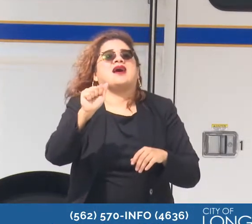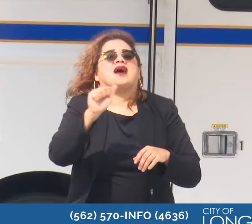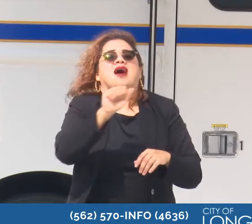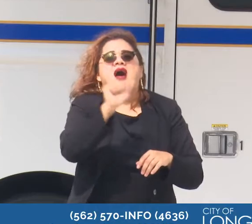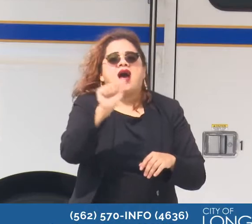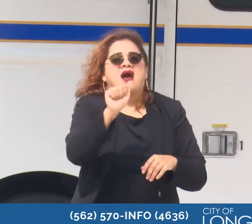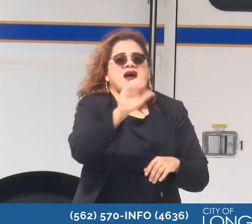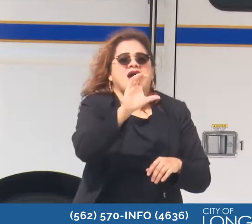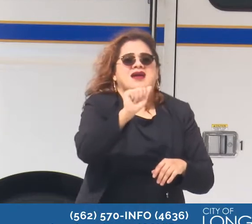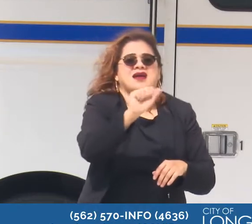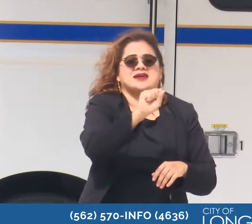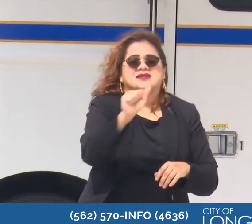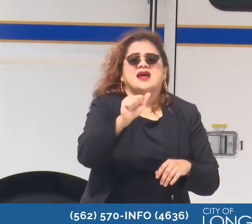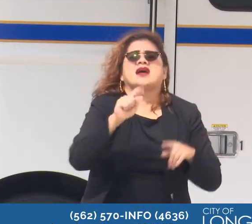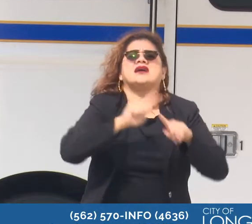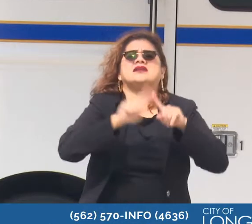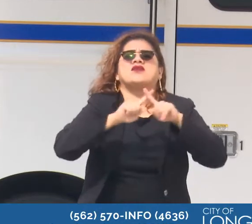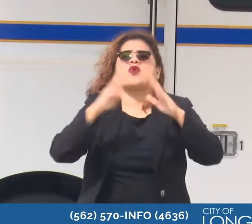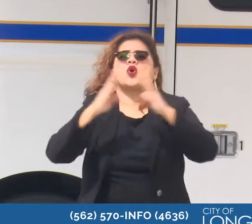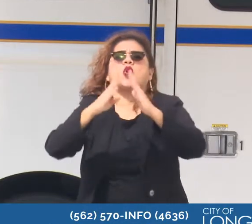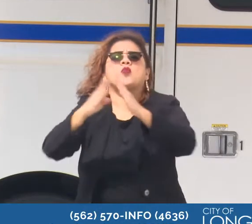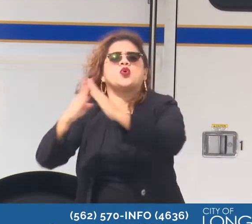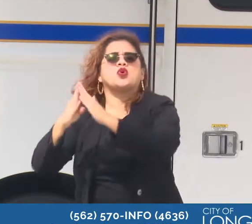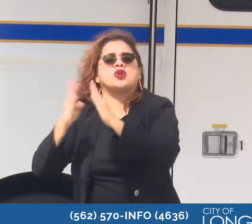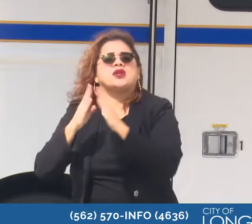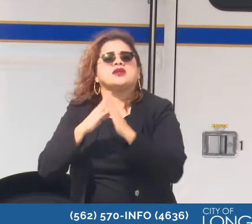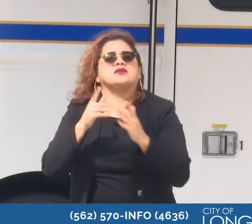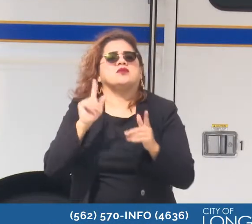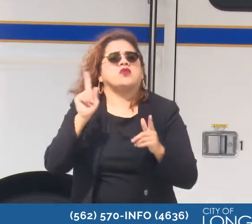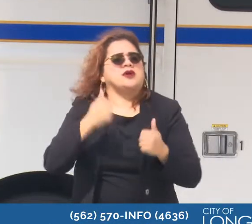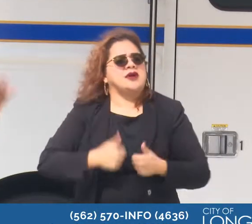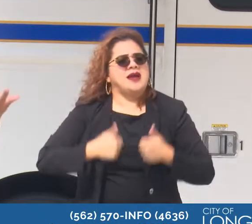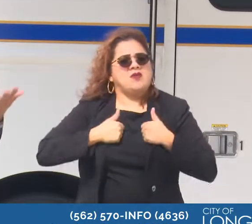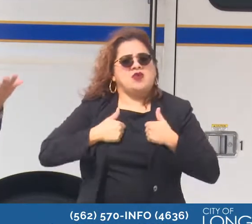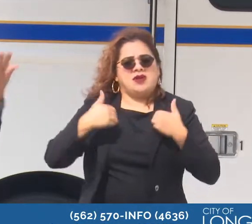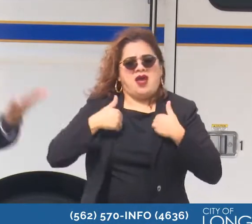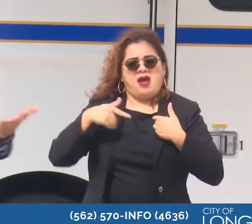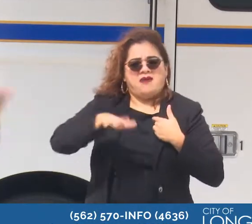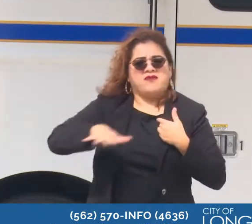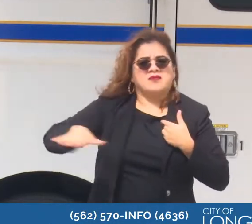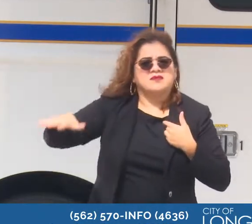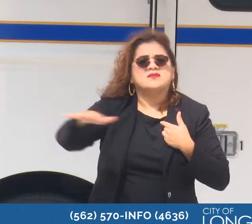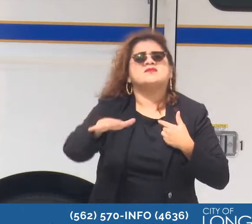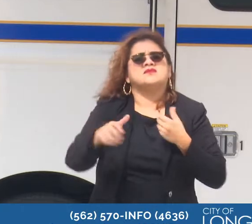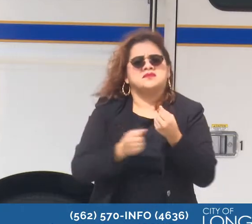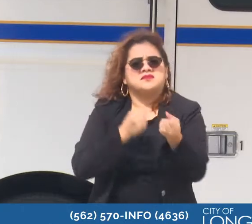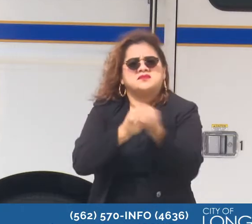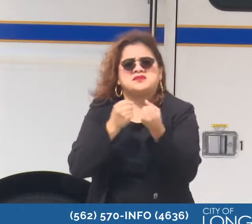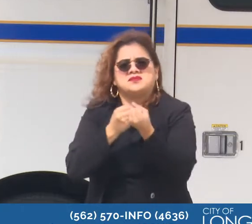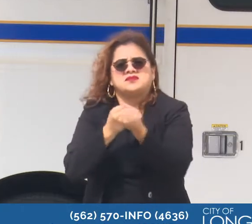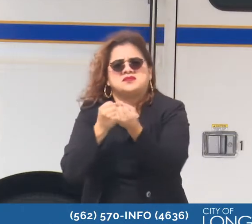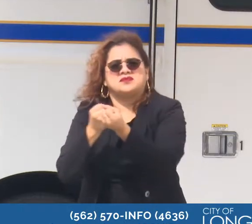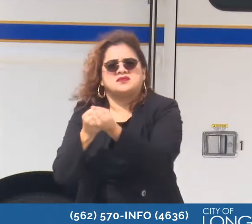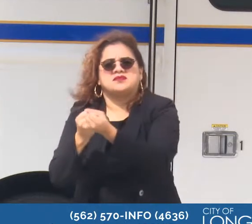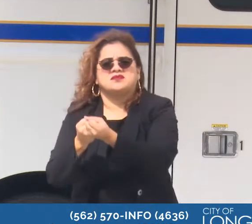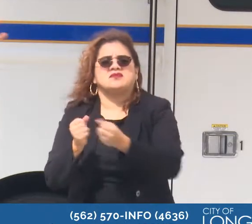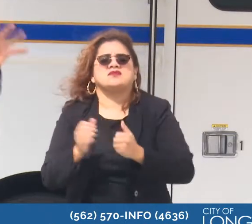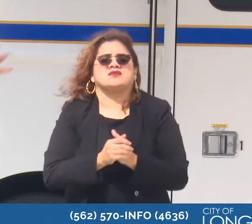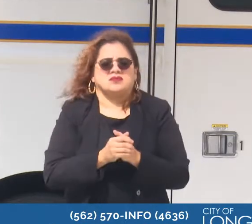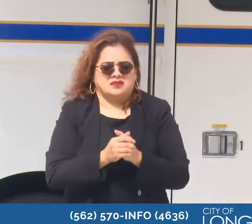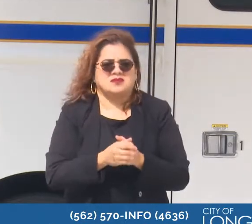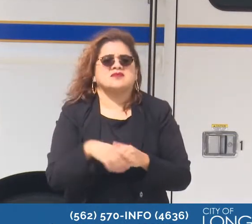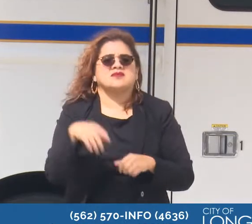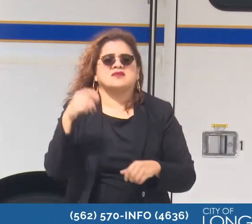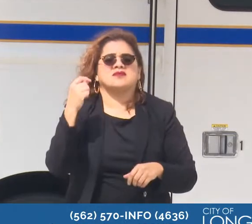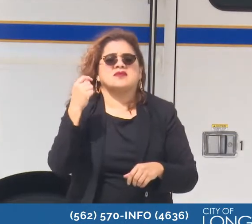también poner la información a toda la comunidad. Gente va a saber, y también por toda tu ayuda también la comunidad va a saber cuántos los